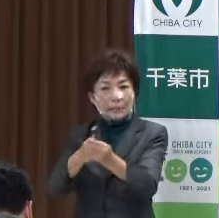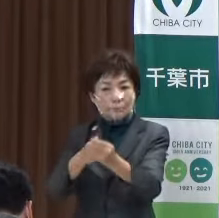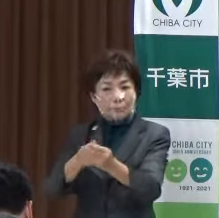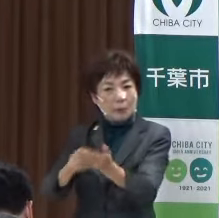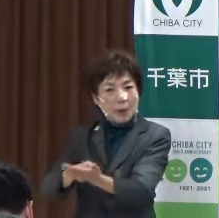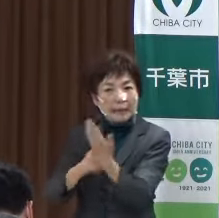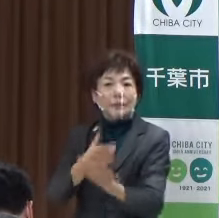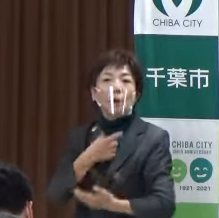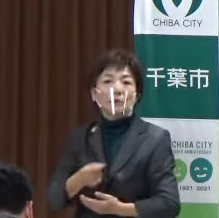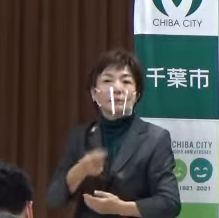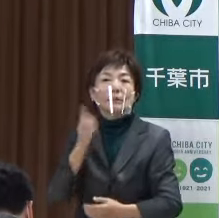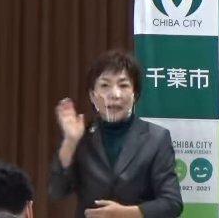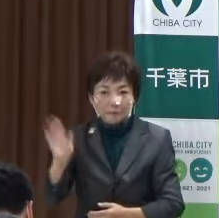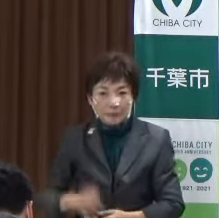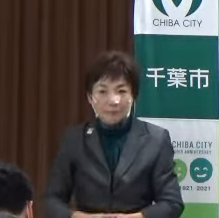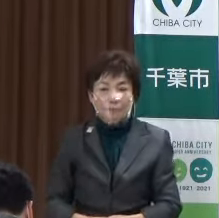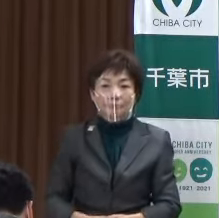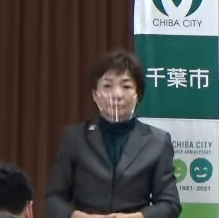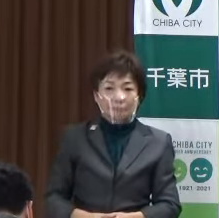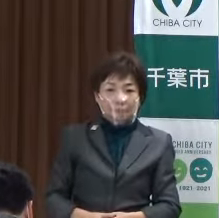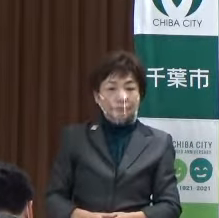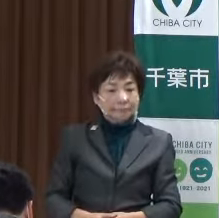していただきたいと。